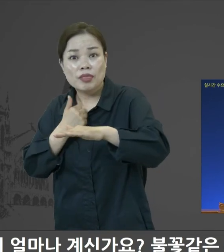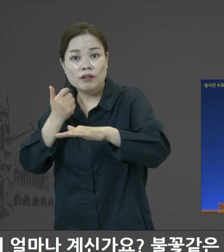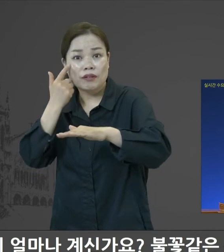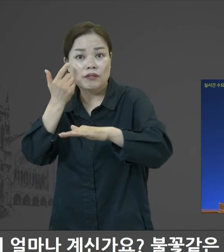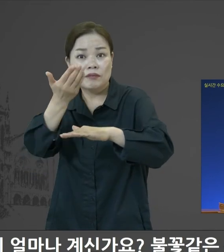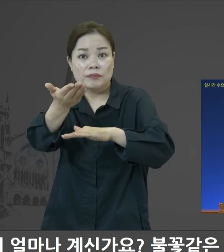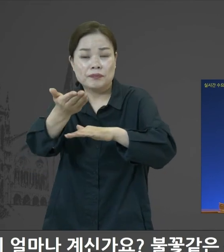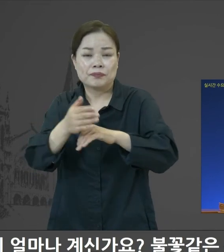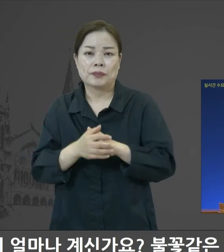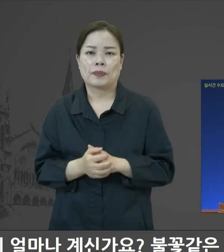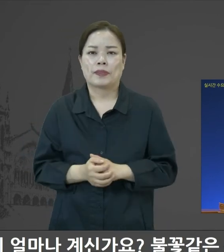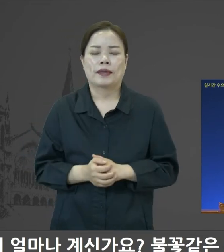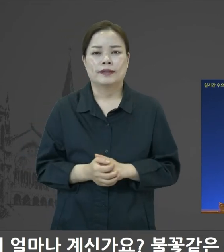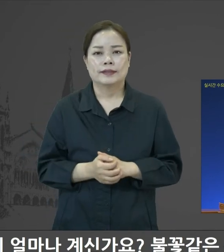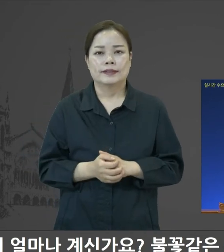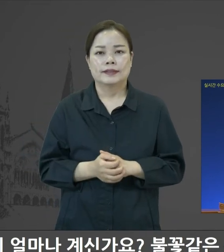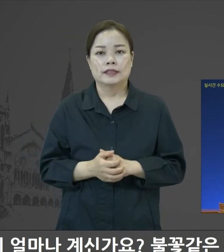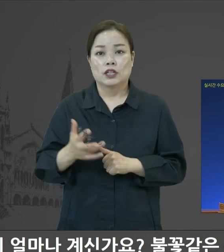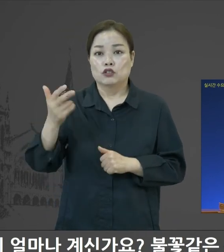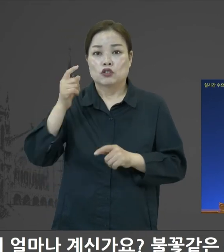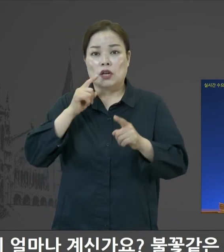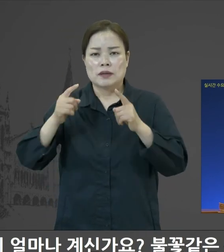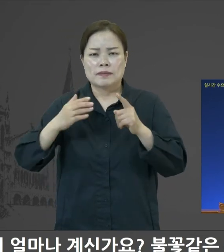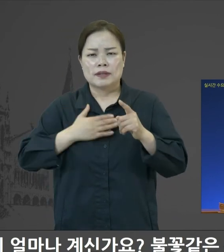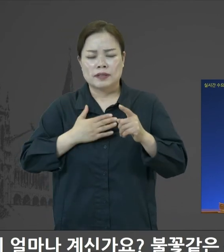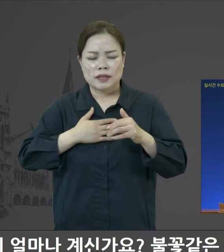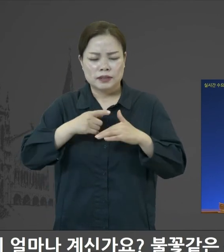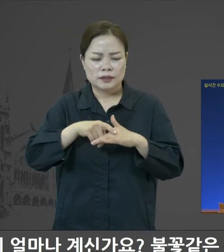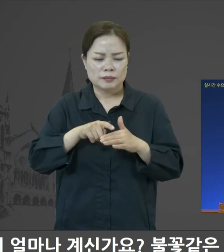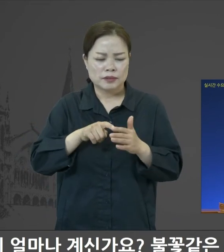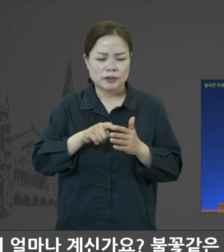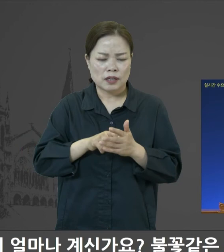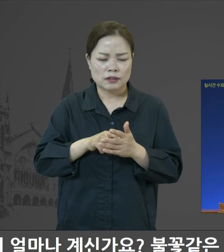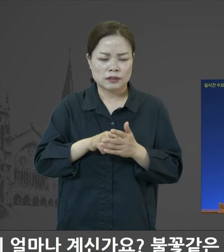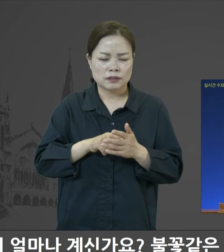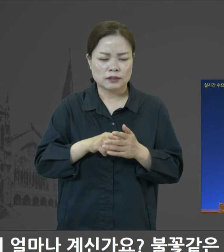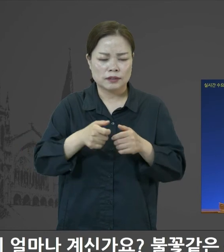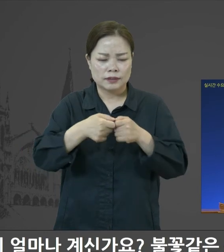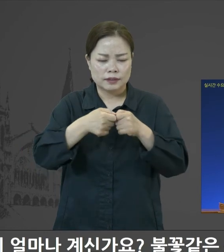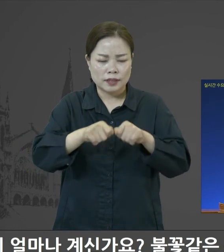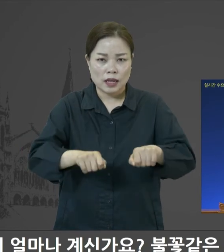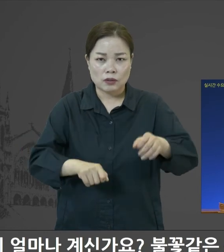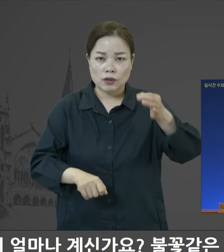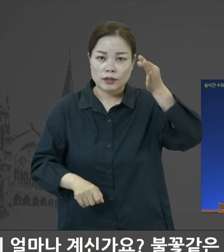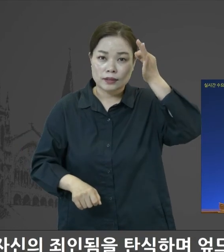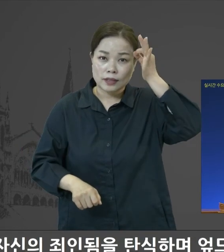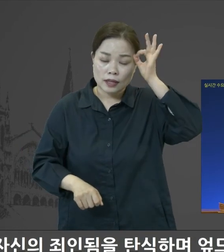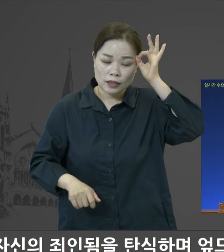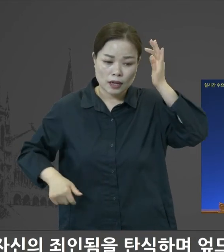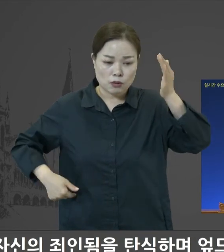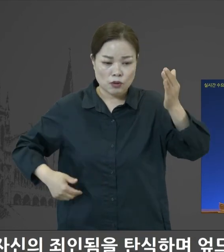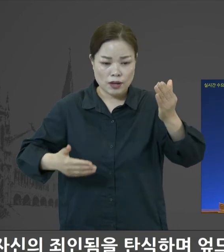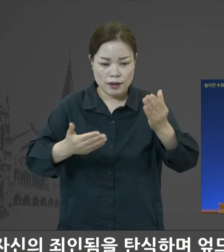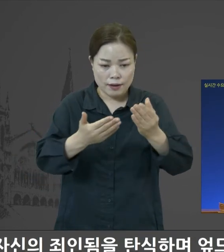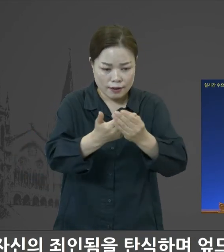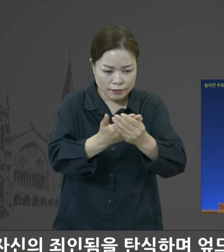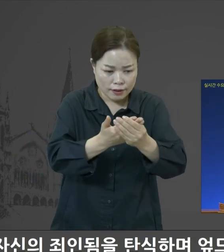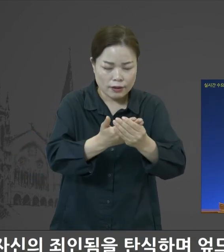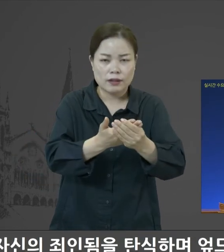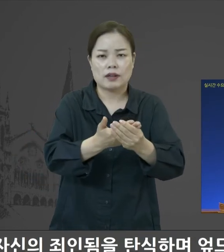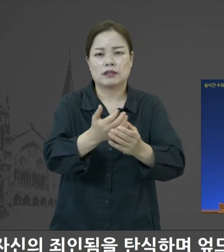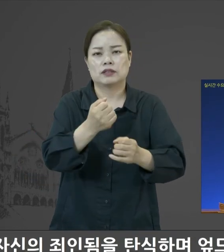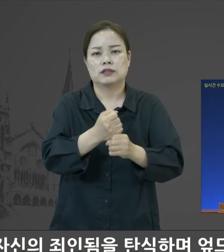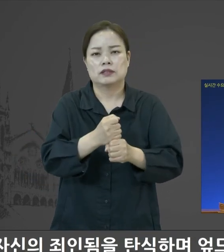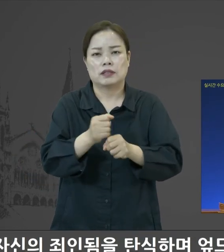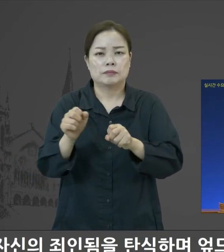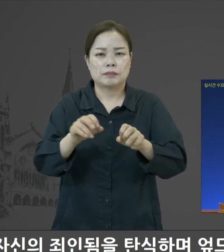있으십니까? 주의 말씀이 내 심령을 찔러 쪼개어서 나를 회개의 자리로 인도하시고 나 자신의 죄인됨을